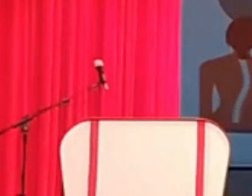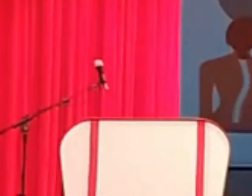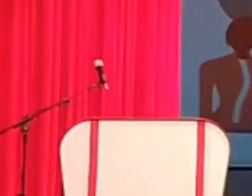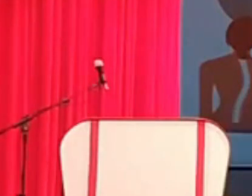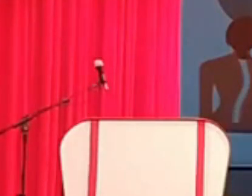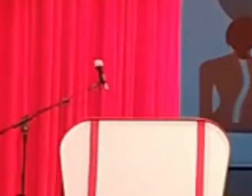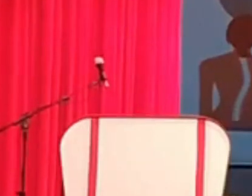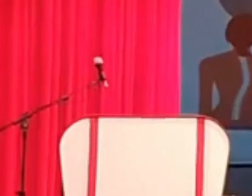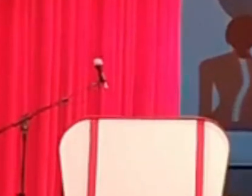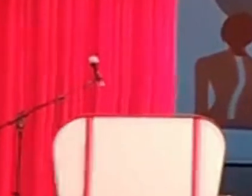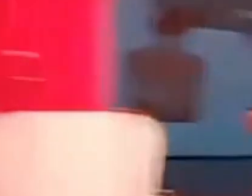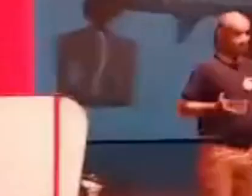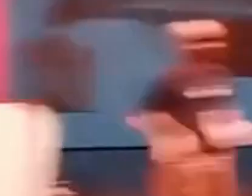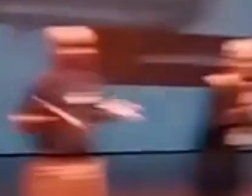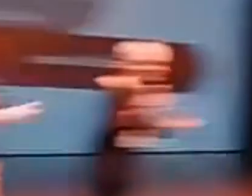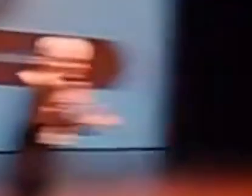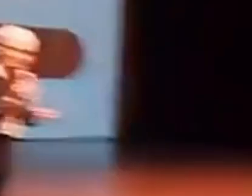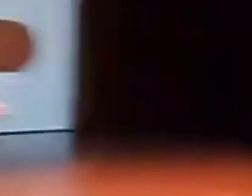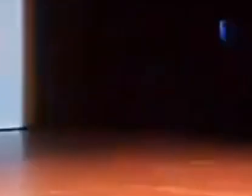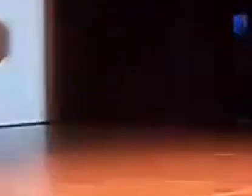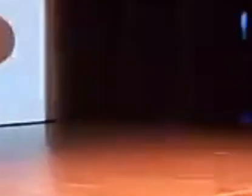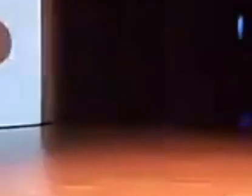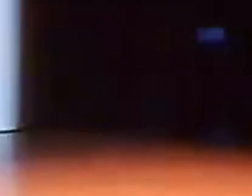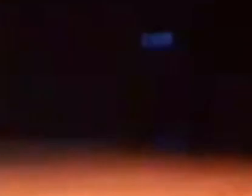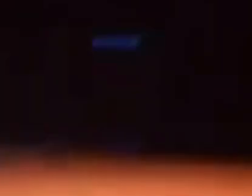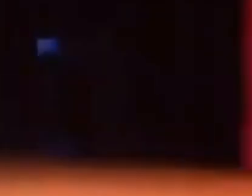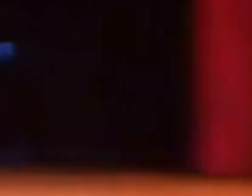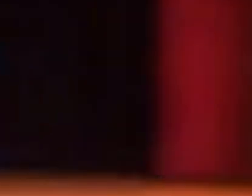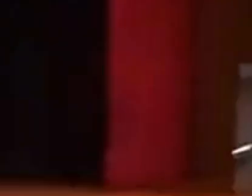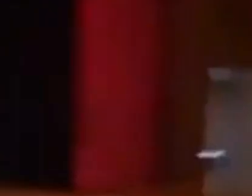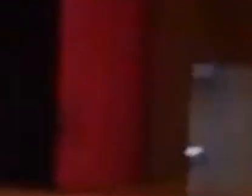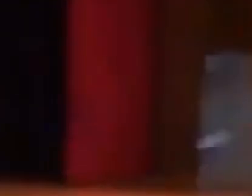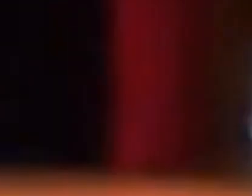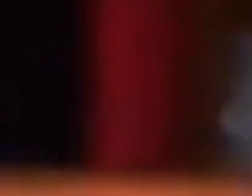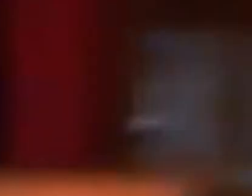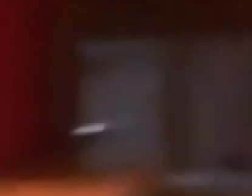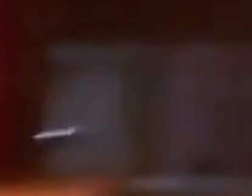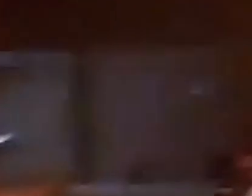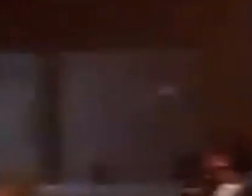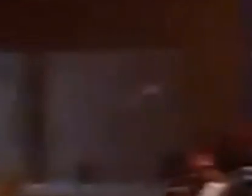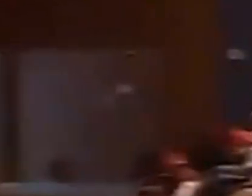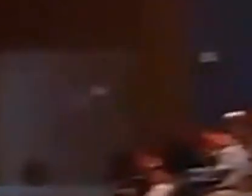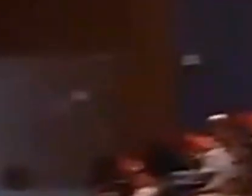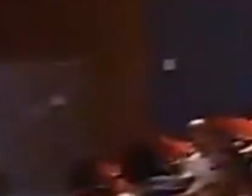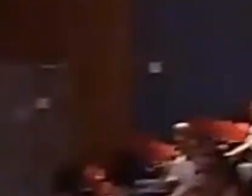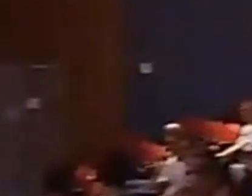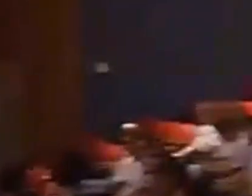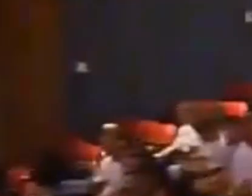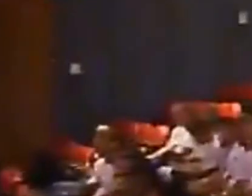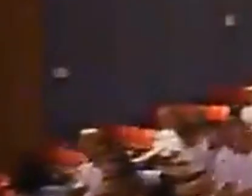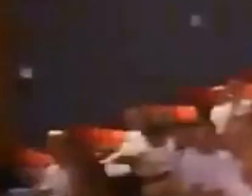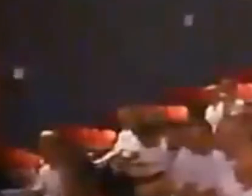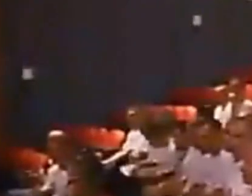assim, motivado e trouxe energia para a gente para a parte da tarde. A gente pode repetir aquele boa tarde lindo de